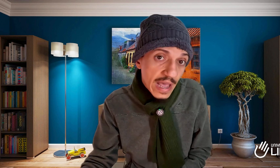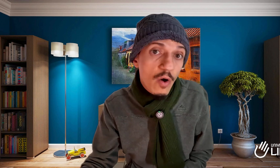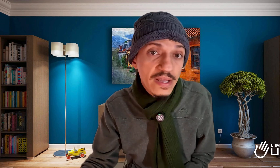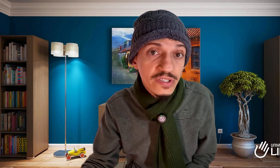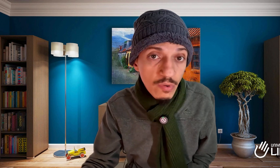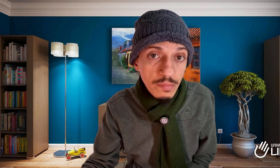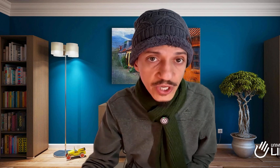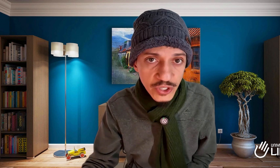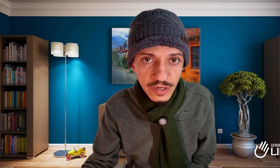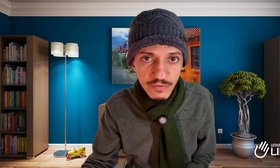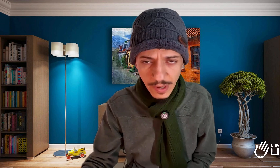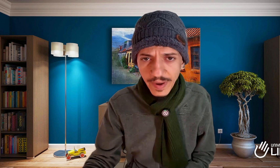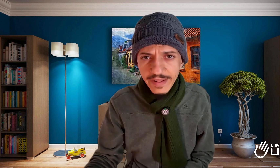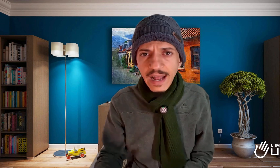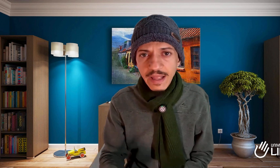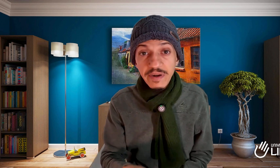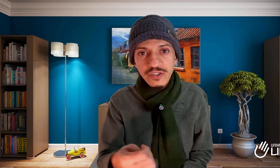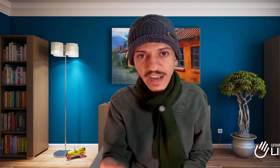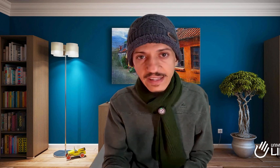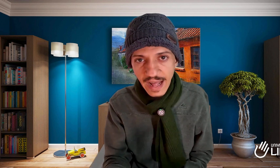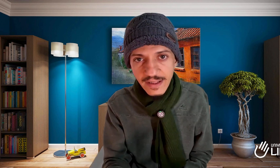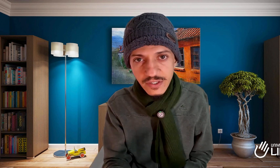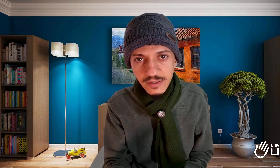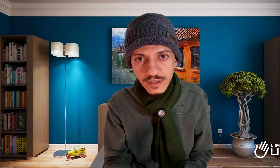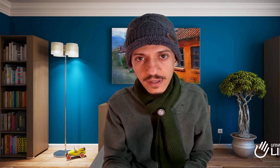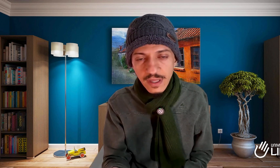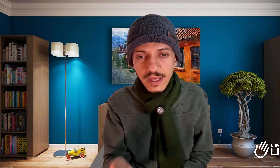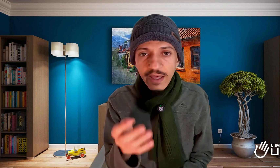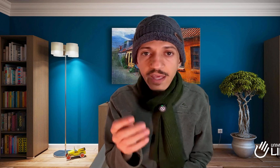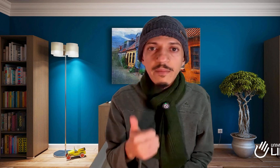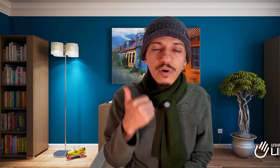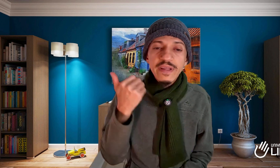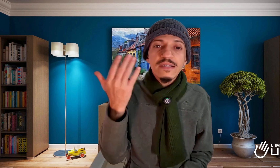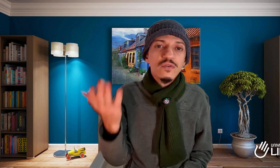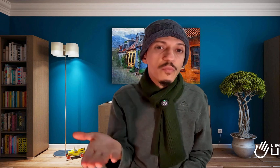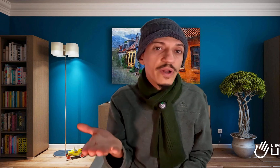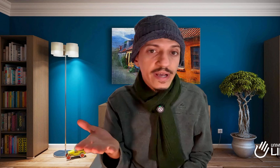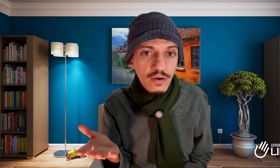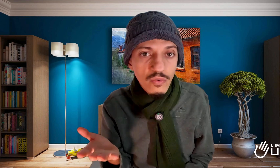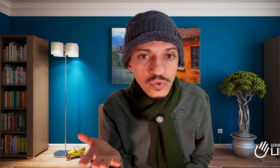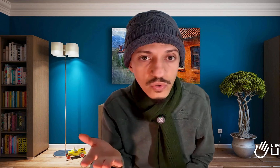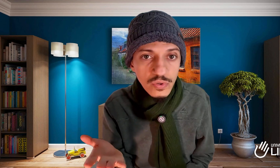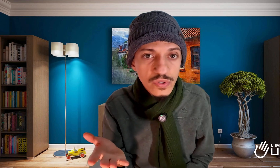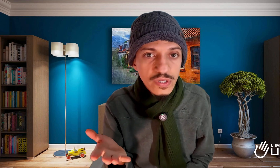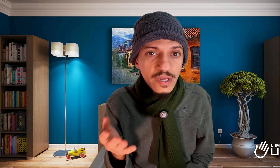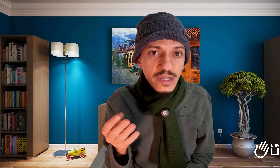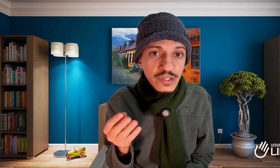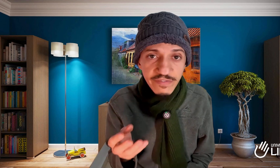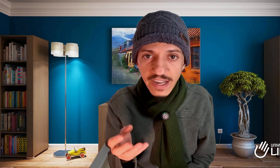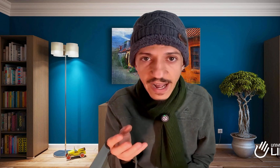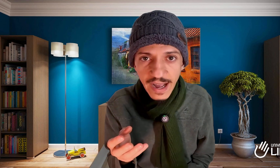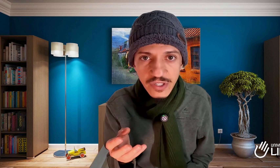realmente tem o objetivo de aprender a Libras de verdade e poder se comunicar com os surdos de verdade,